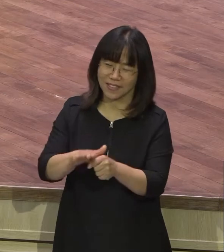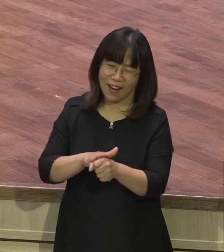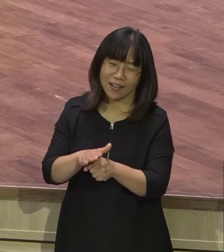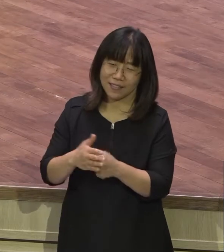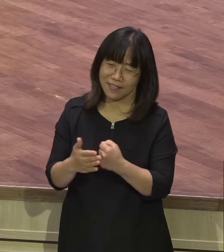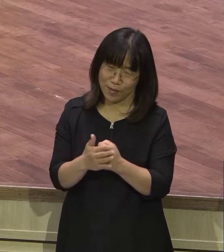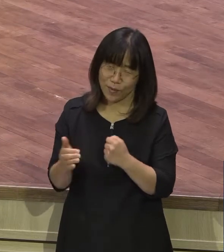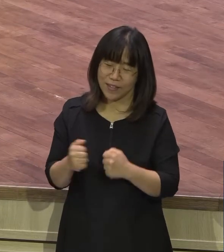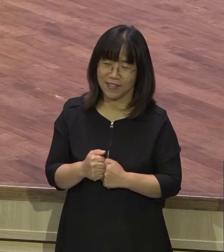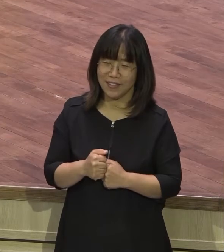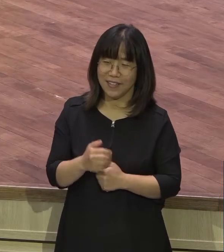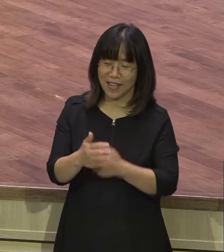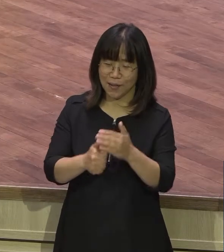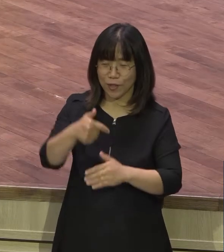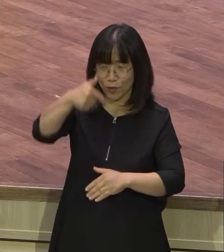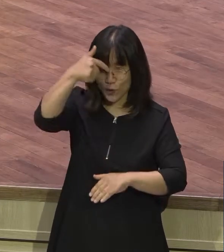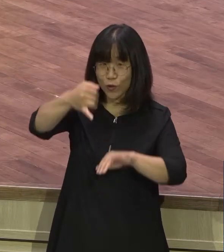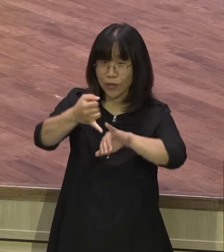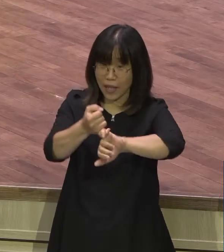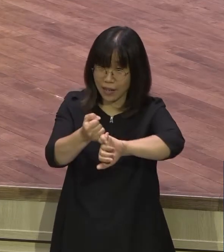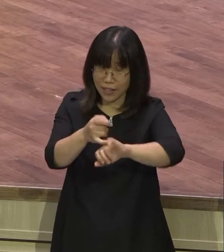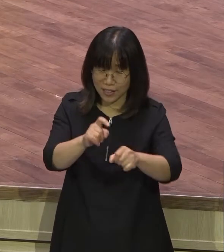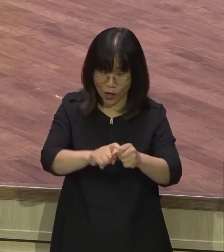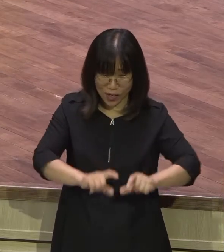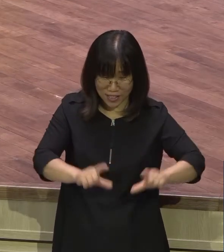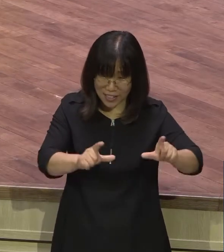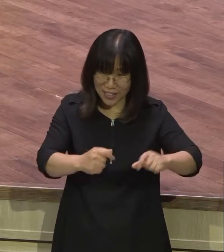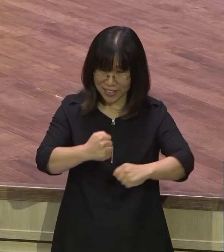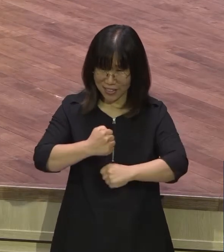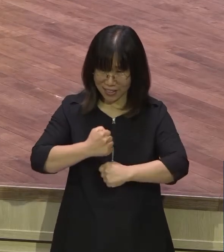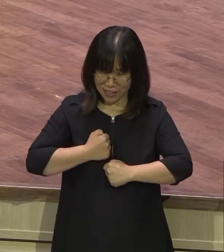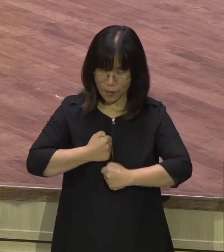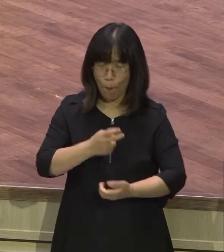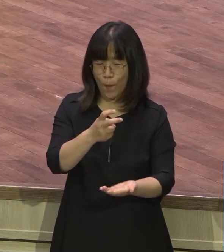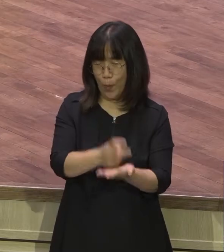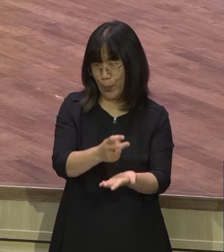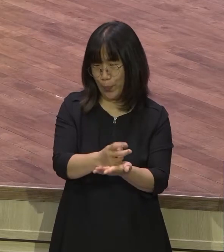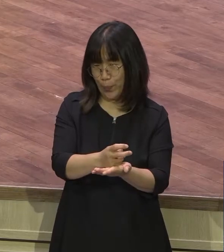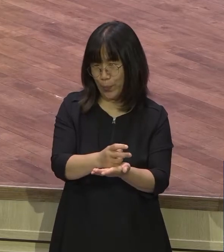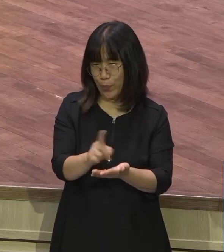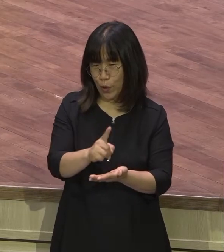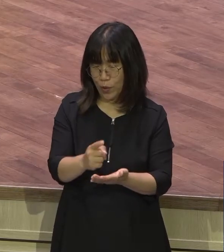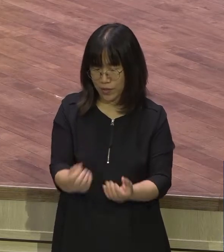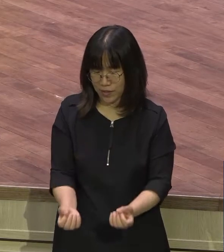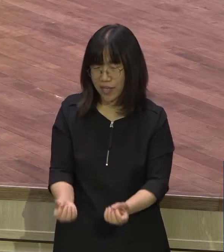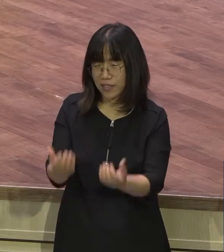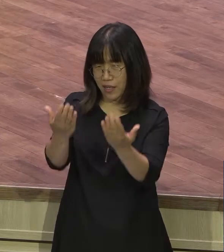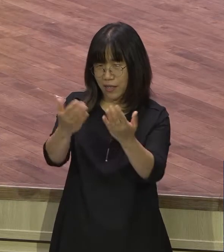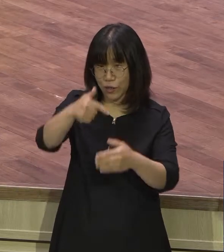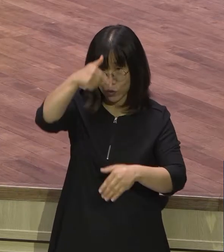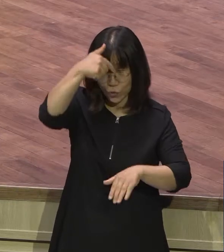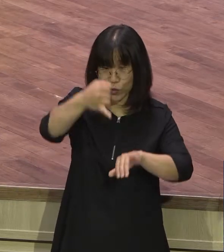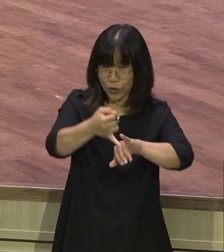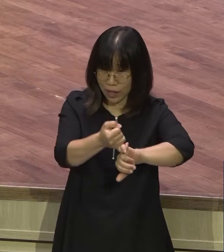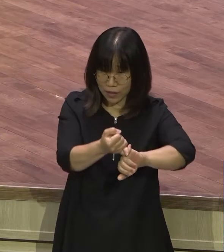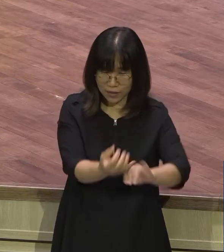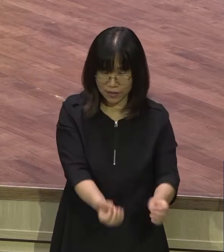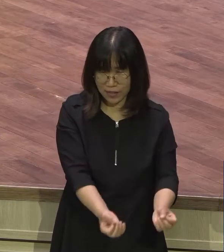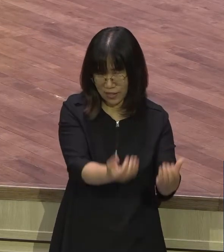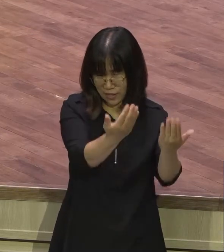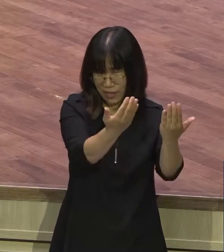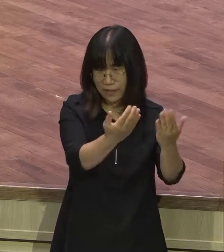구약에서 절기를 지키는 여러 교류가 있는데 가장 중요한 것이 뭐냐. 제사. 구약에는 제사가 예배예요.